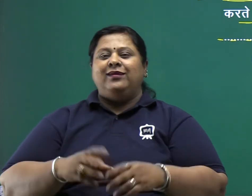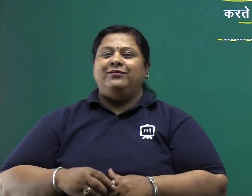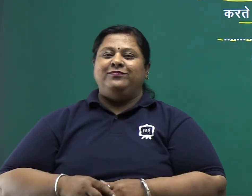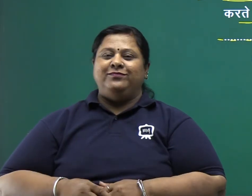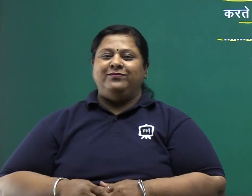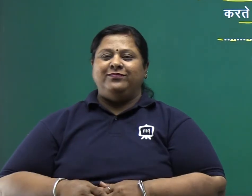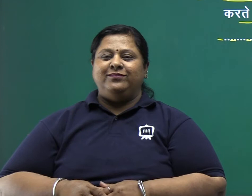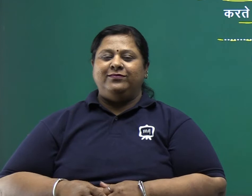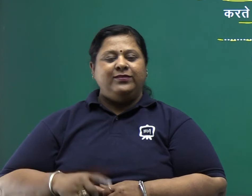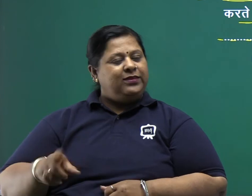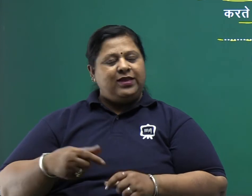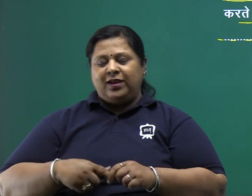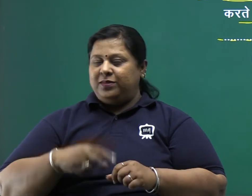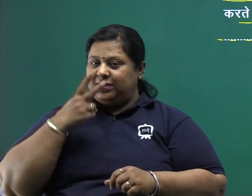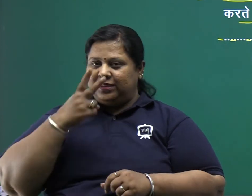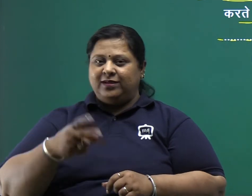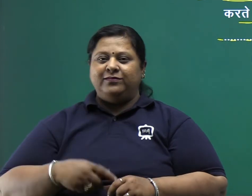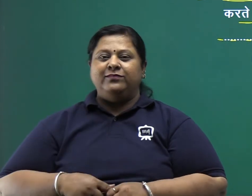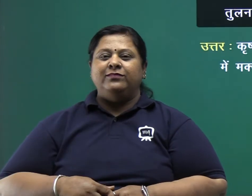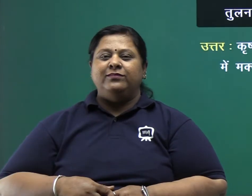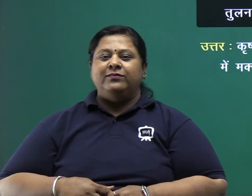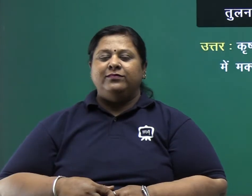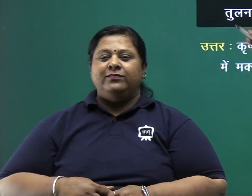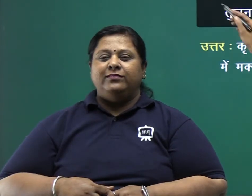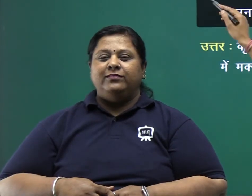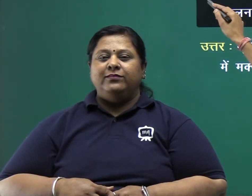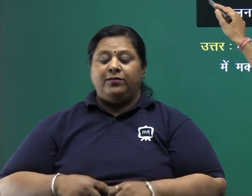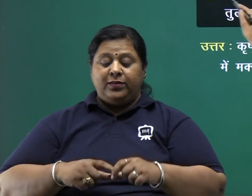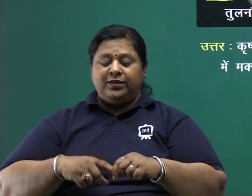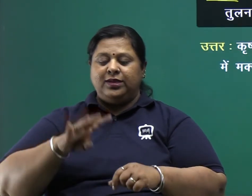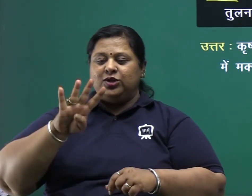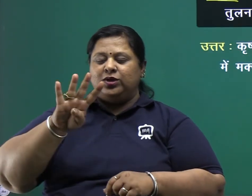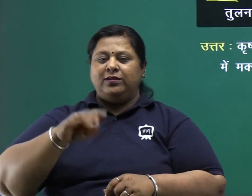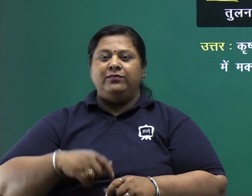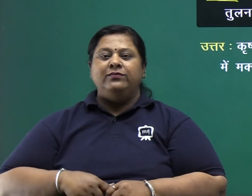हैं। आगे का प्रश्न देखते हैं। प्रश्न संख्या 4,